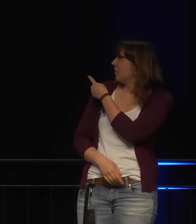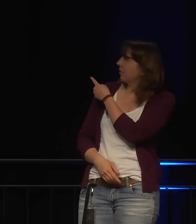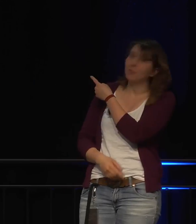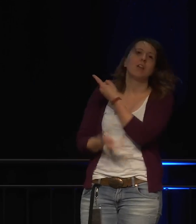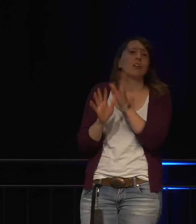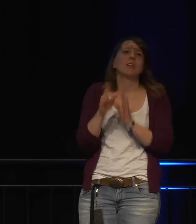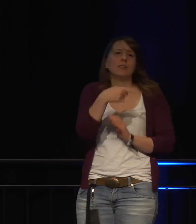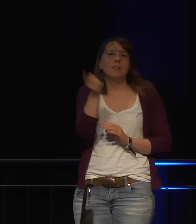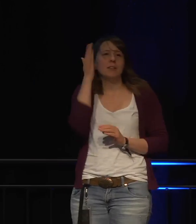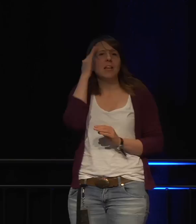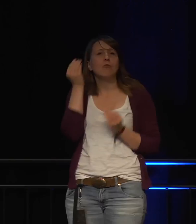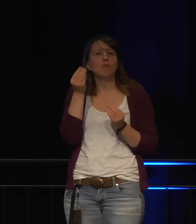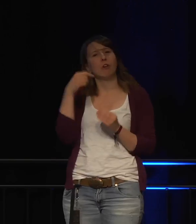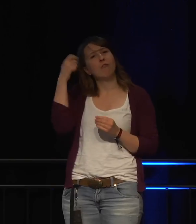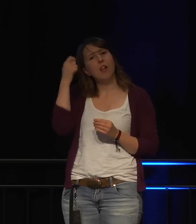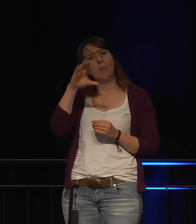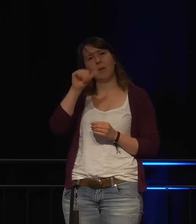¿Conoce Cars, la película?